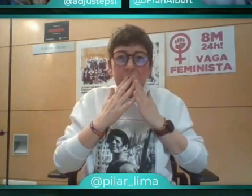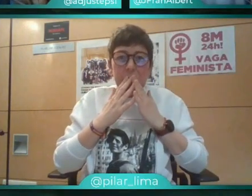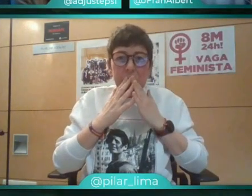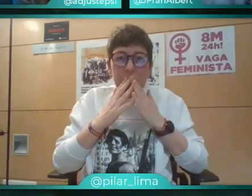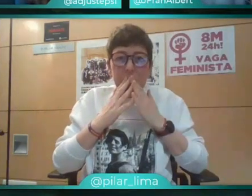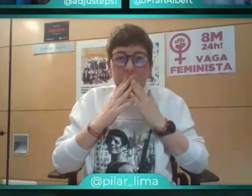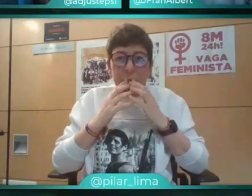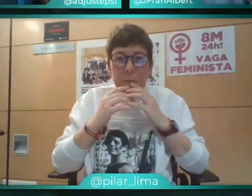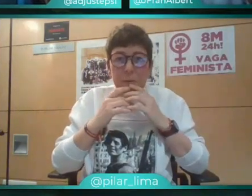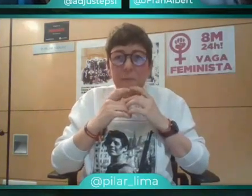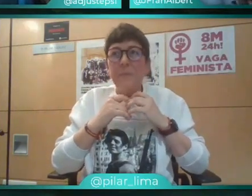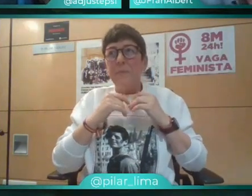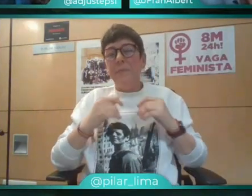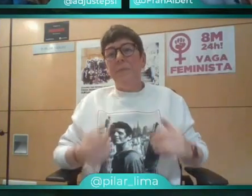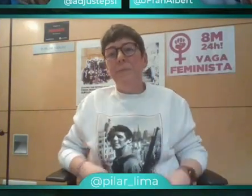me